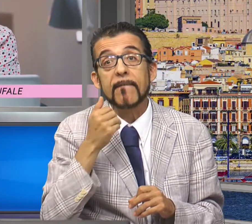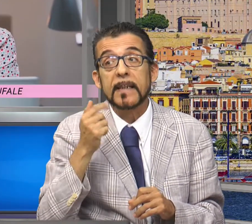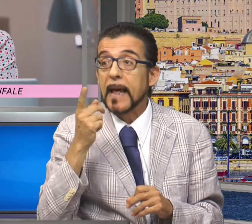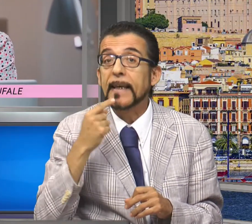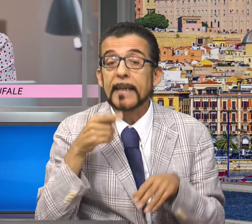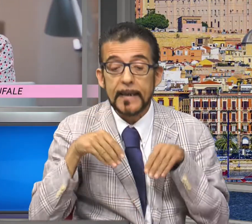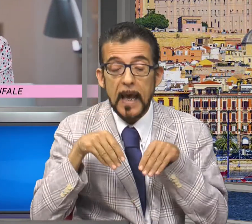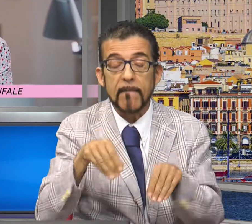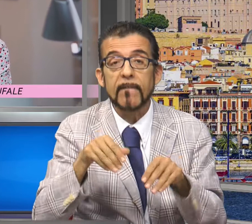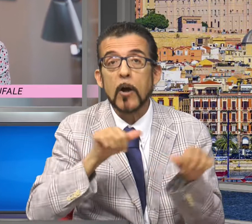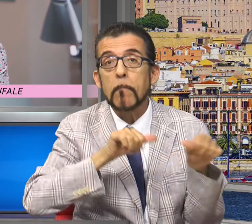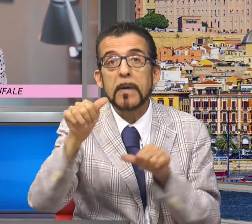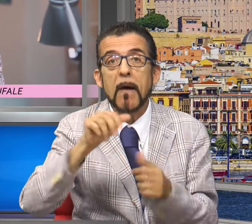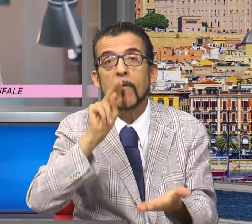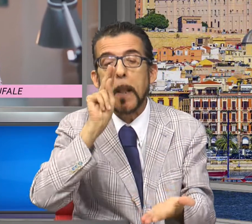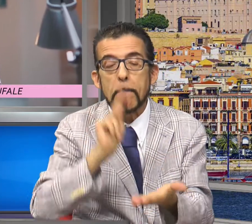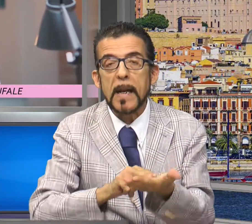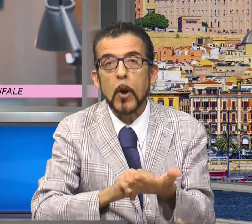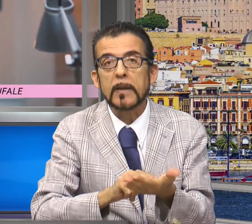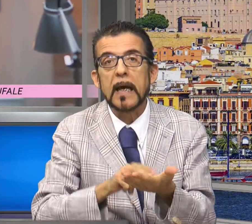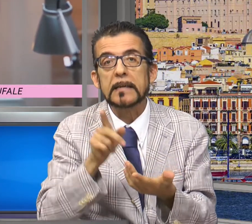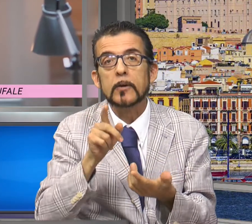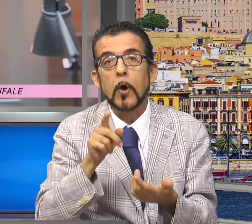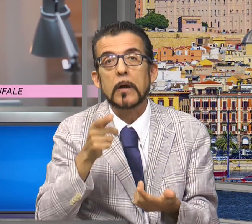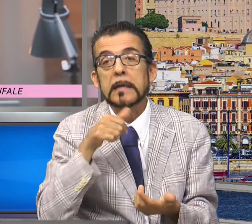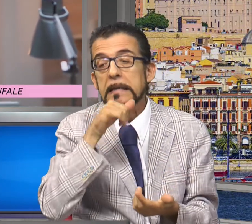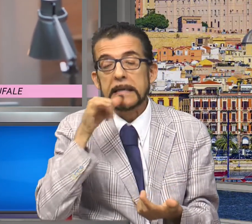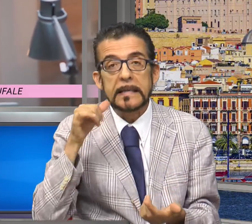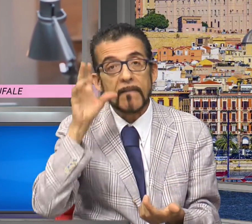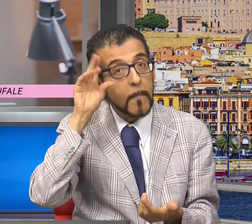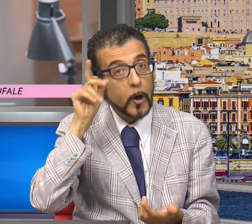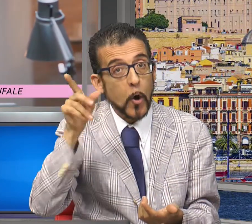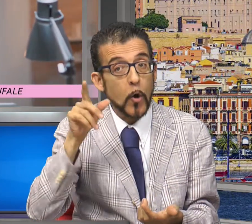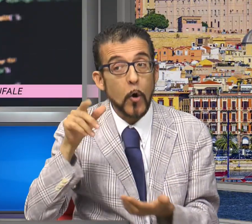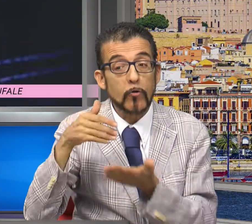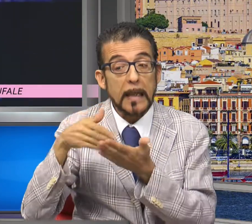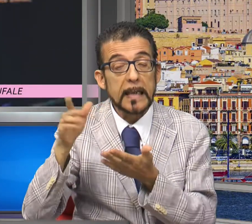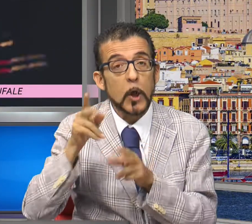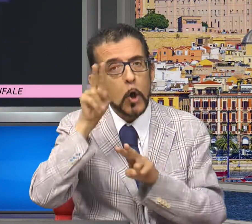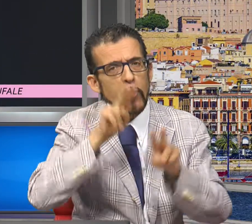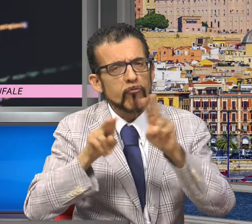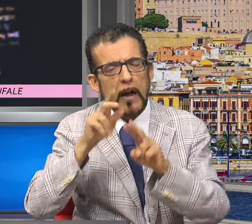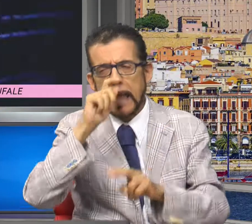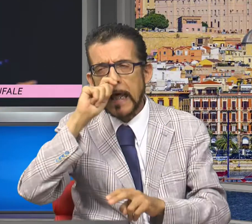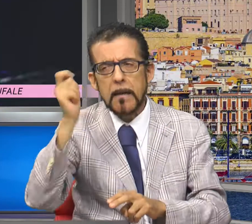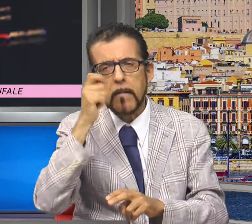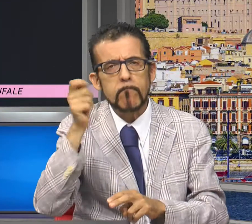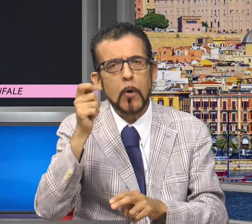prenotazioni online. Insieme dunque per riconoscere e stare alla larga dai tentativi di raggiro più diffusi, perché se